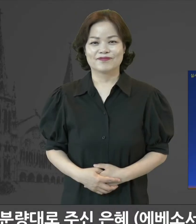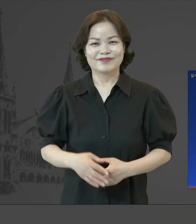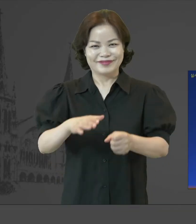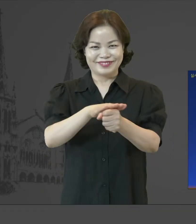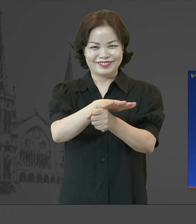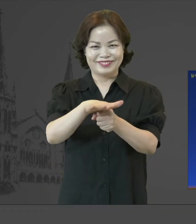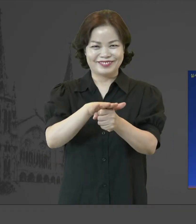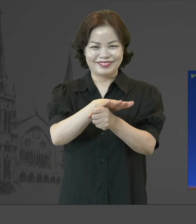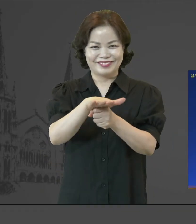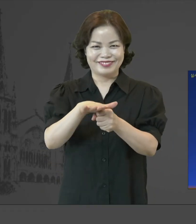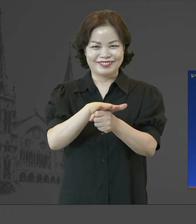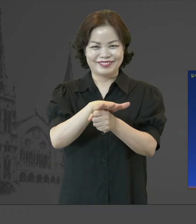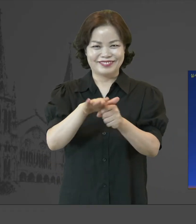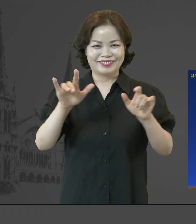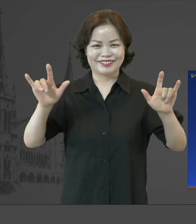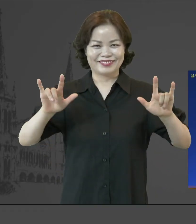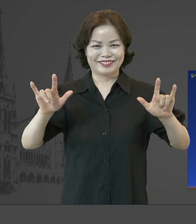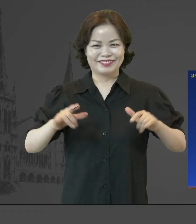사랑합니다.